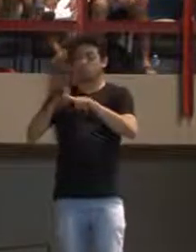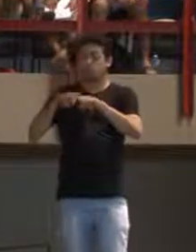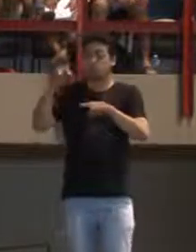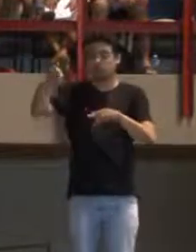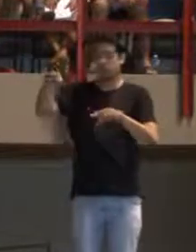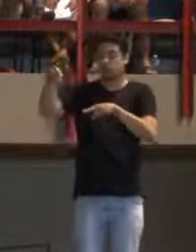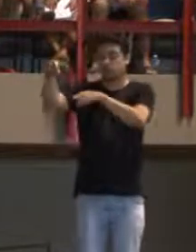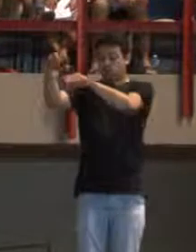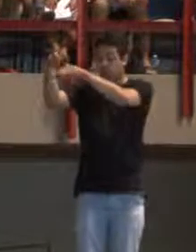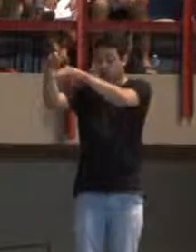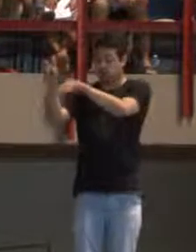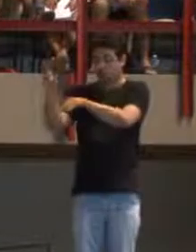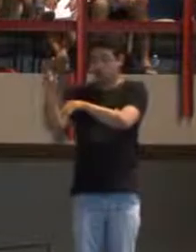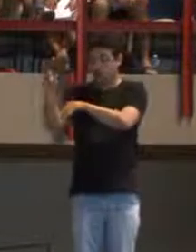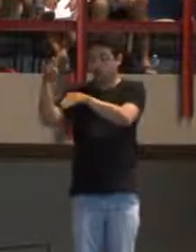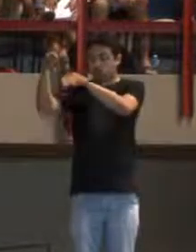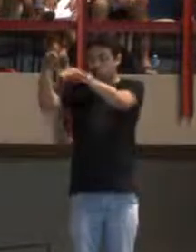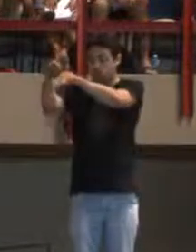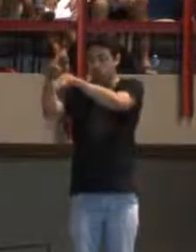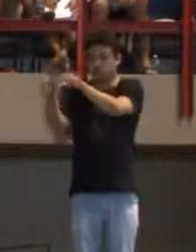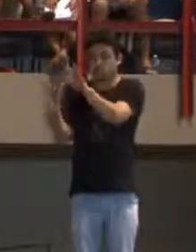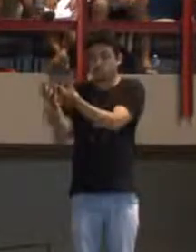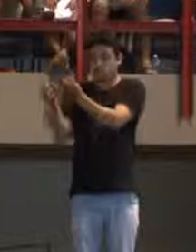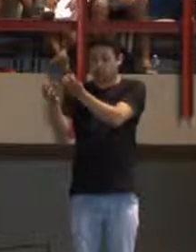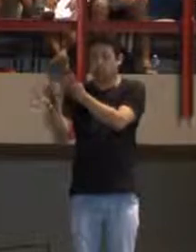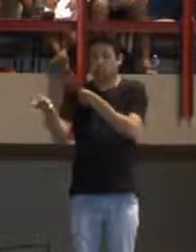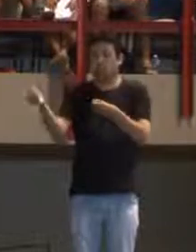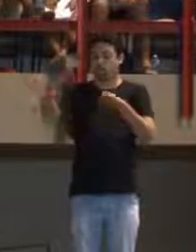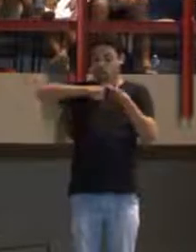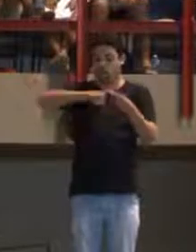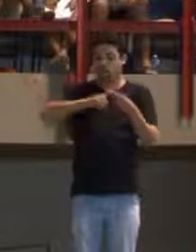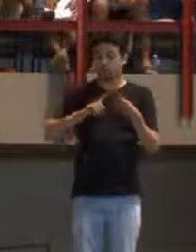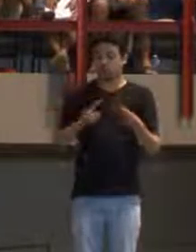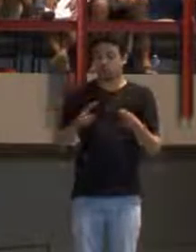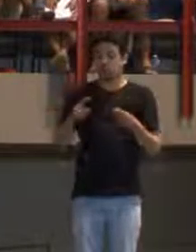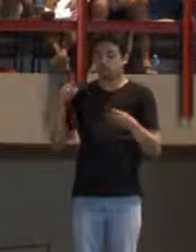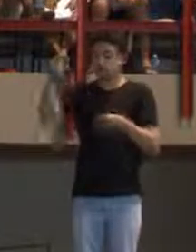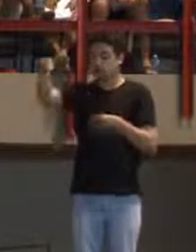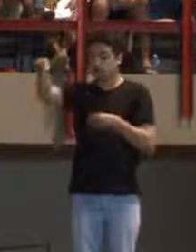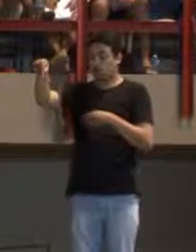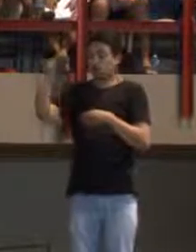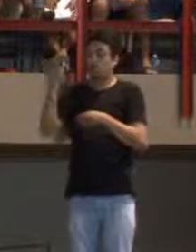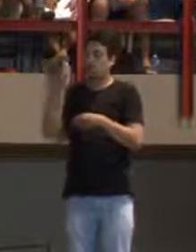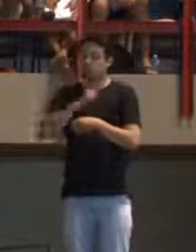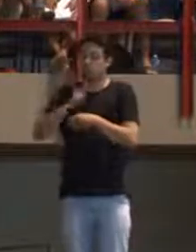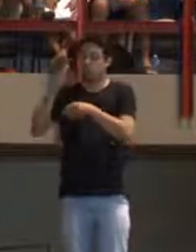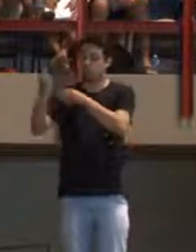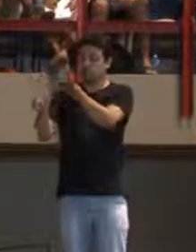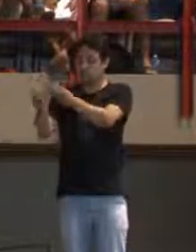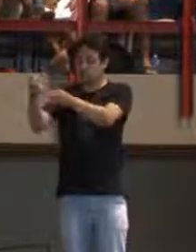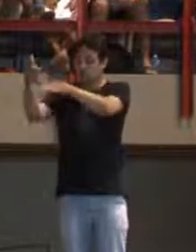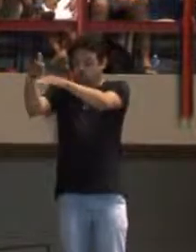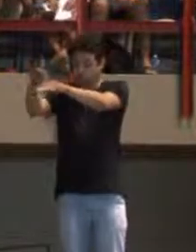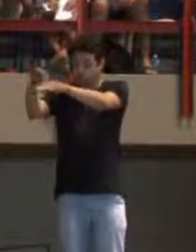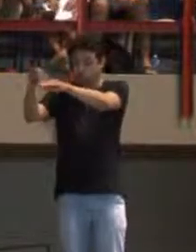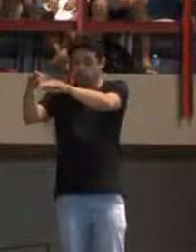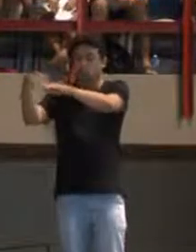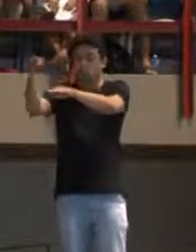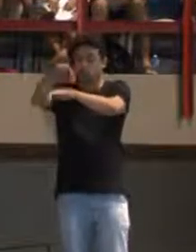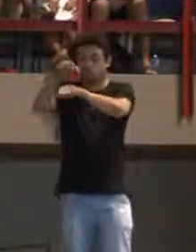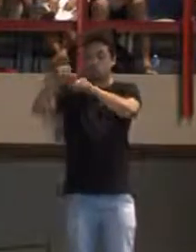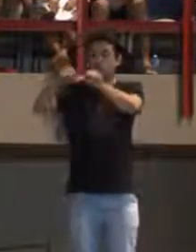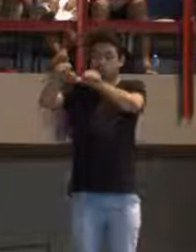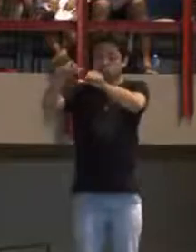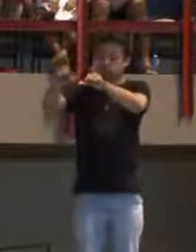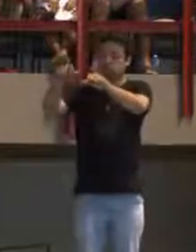o hidrogênio, é essa reação contrária aí, gente, ó. Quando eu queimar o hidrogênio, é reagindo o hidrogênio com